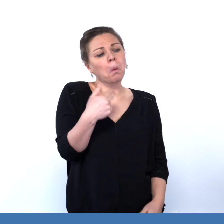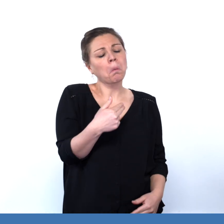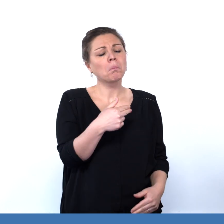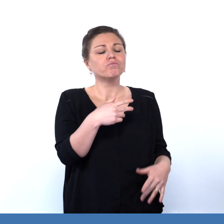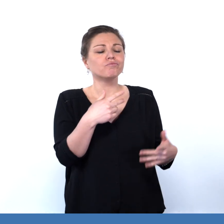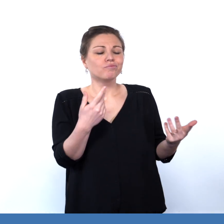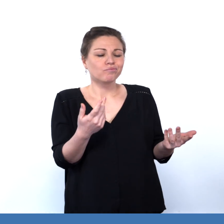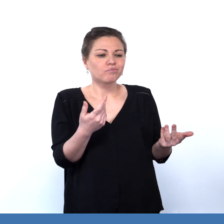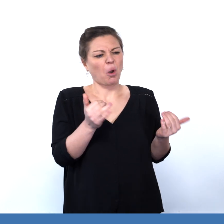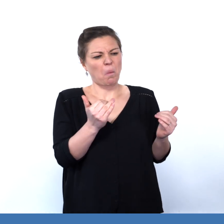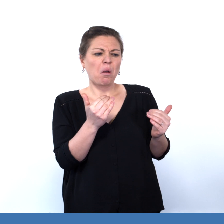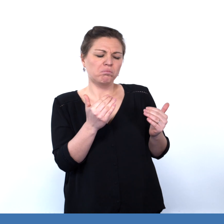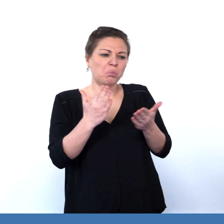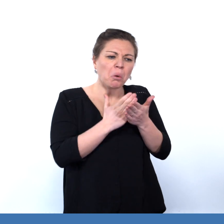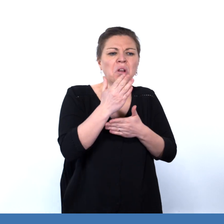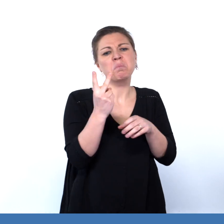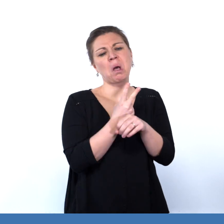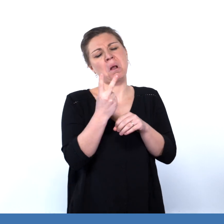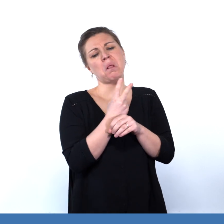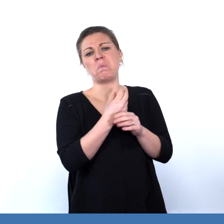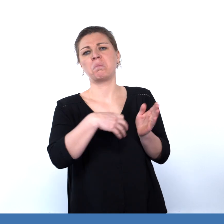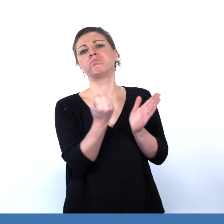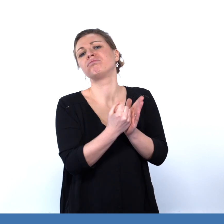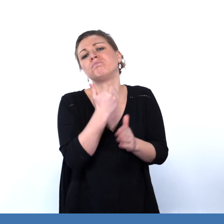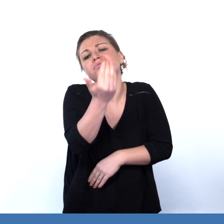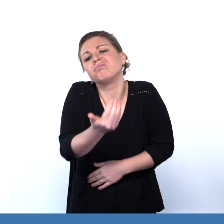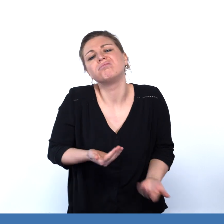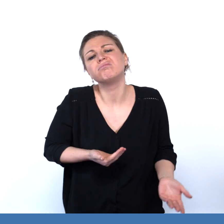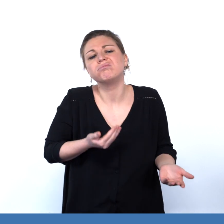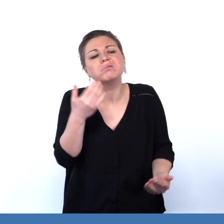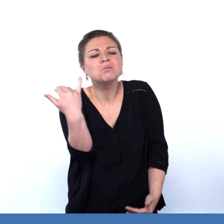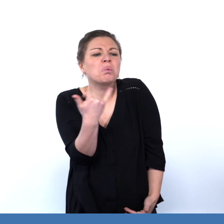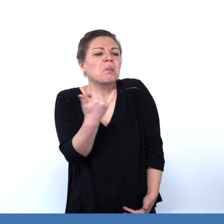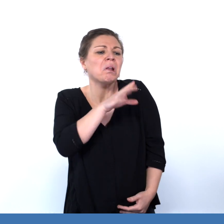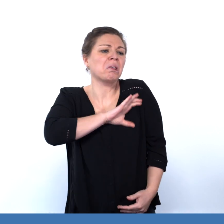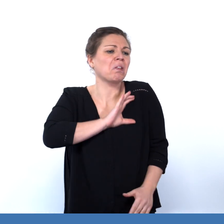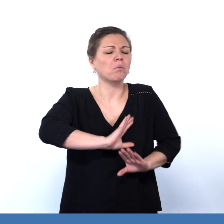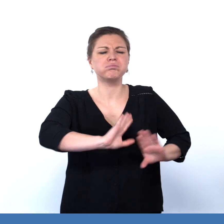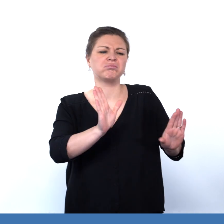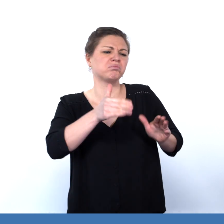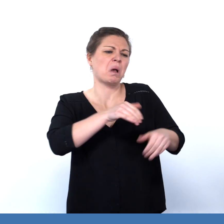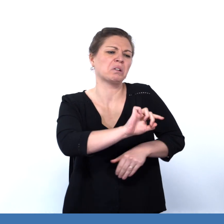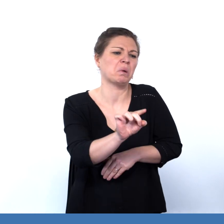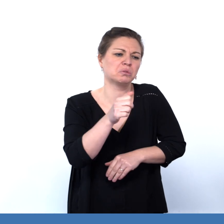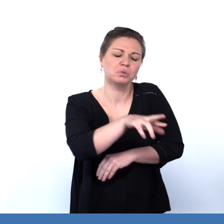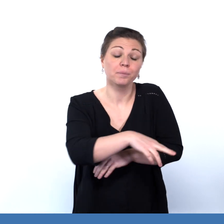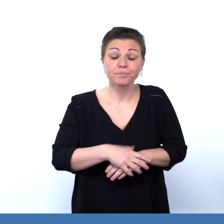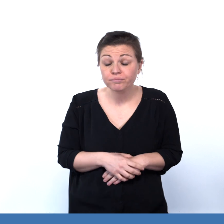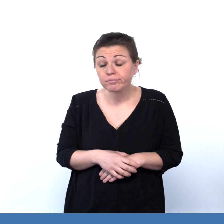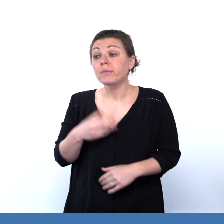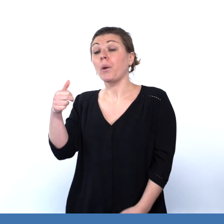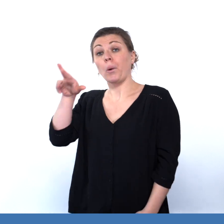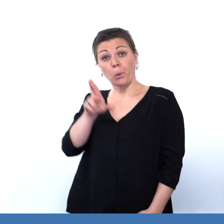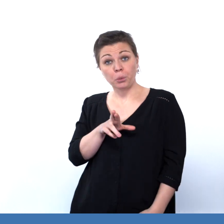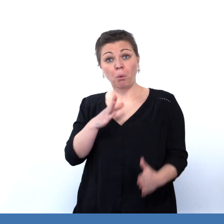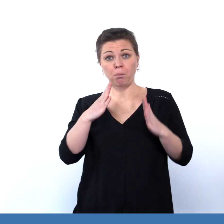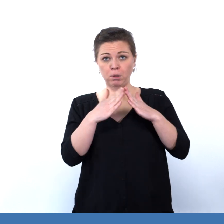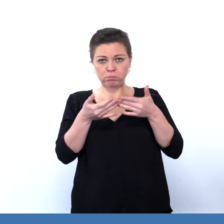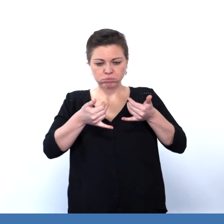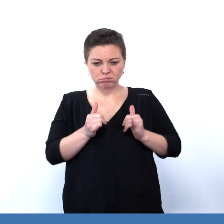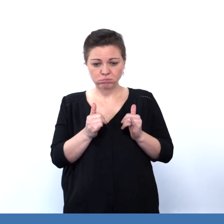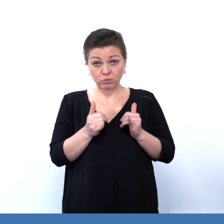projet, il est bien, mais c'est pas brevetable, c'est pas la peine d'essayer de faire une invention sur ce projet-là, ça marchera pas. Je suis rentré chez moi, et je me suis assis, je me